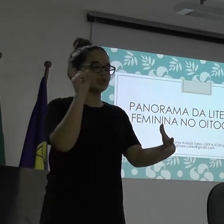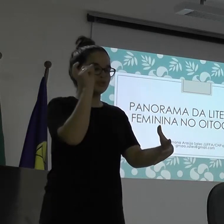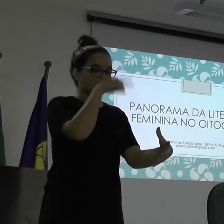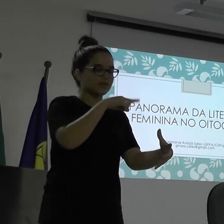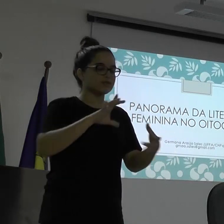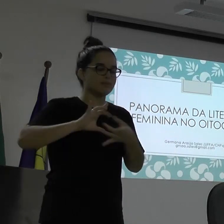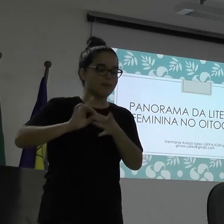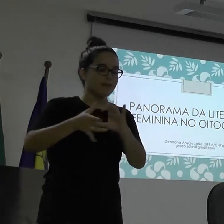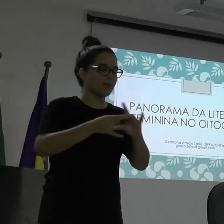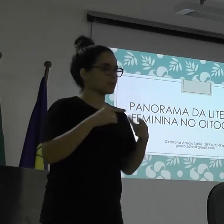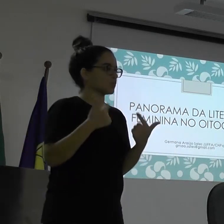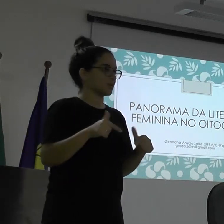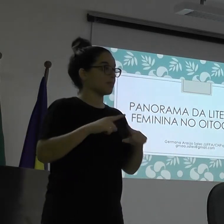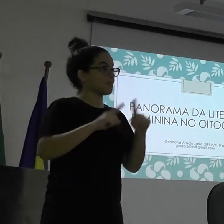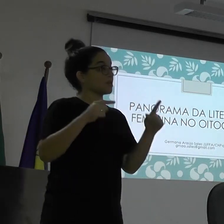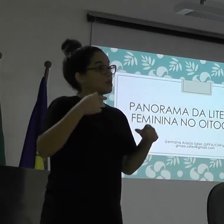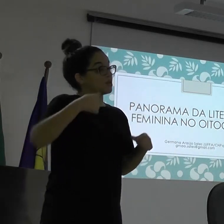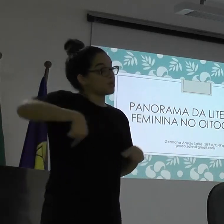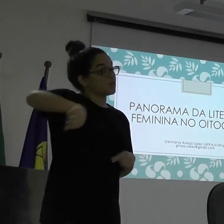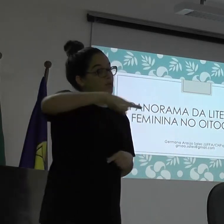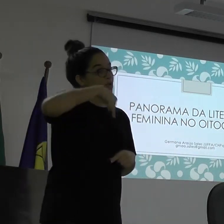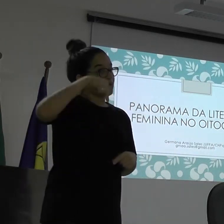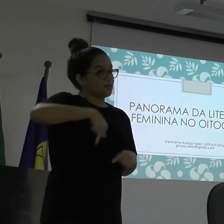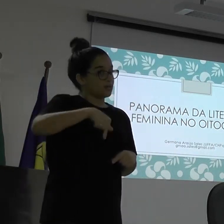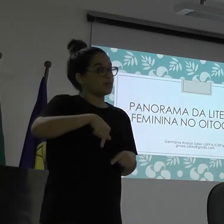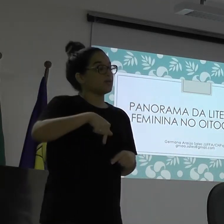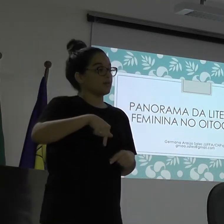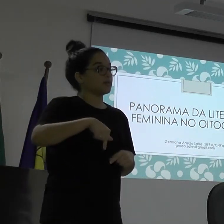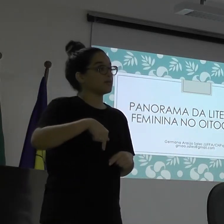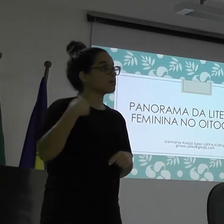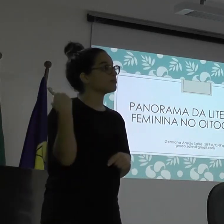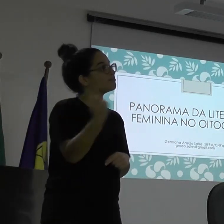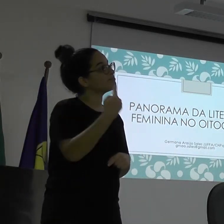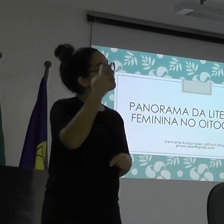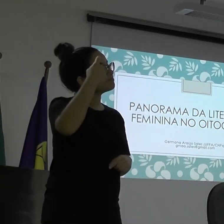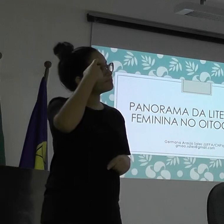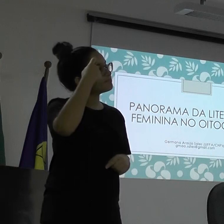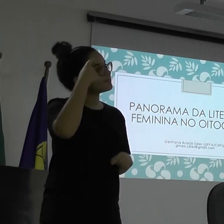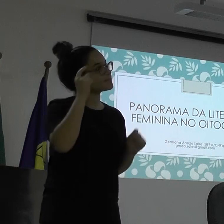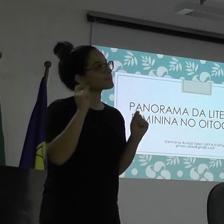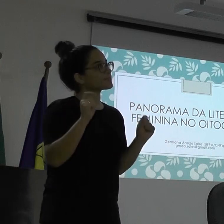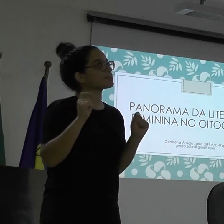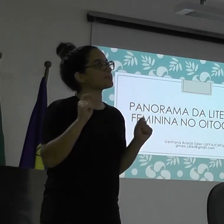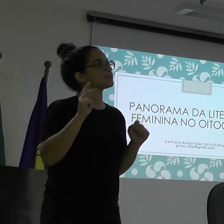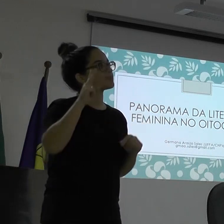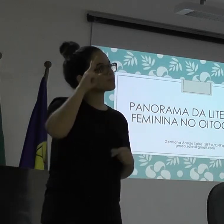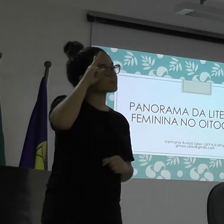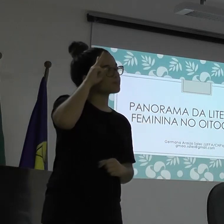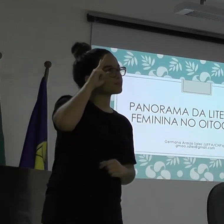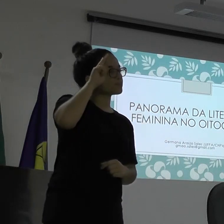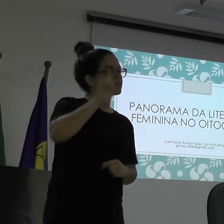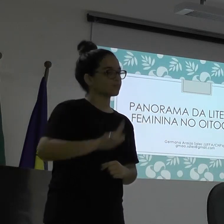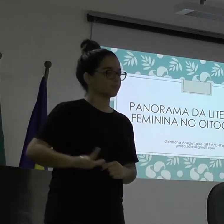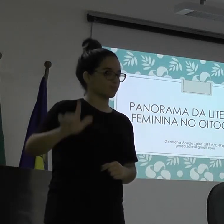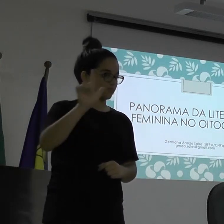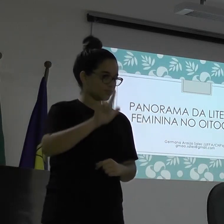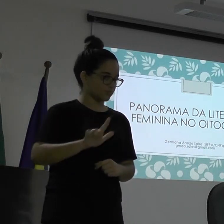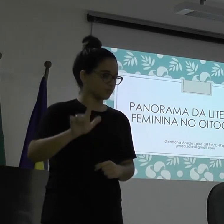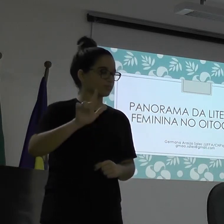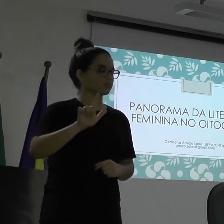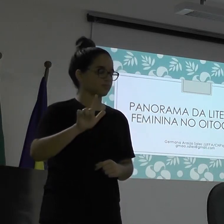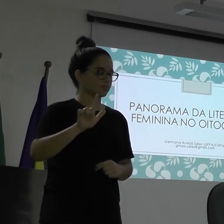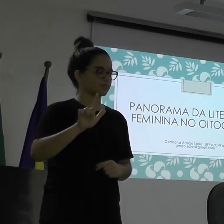difícil, mas nós mesmos aqui, só para ligar o que a gente faz, estamos pensando na história da literatura,